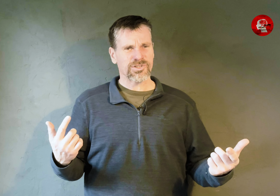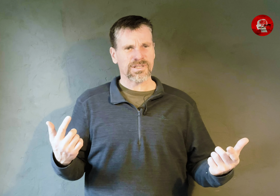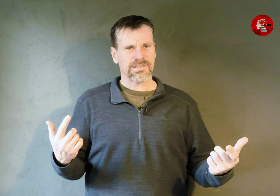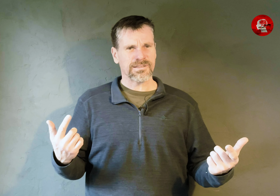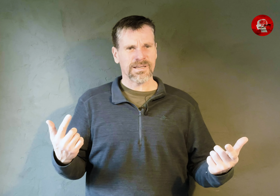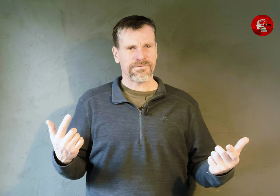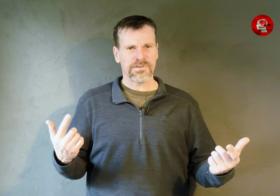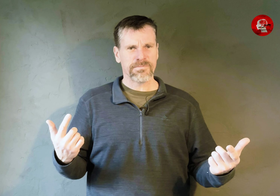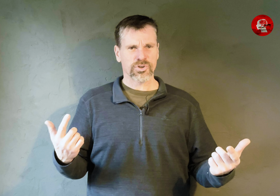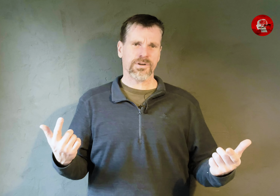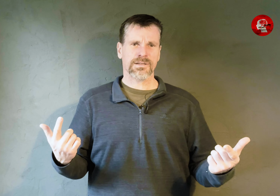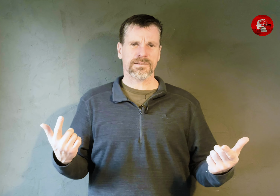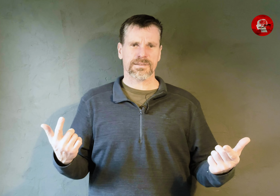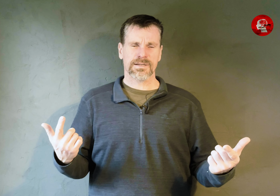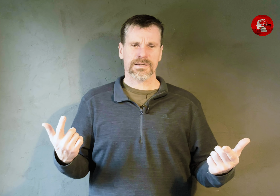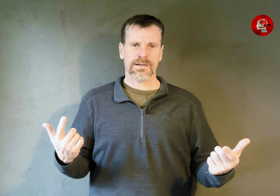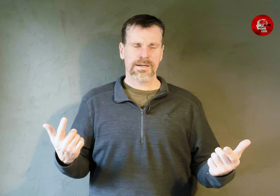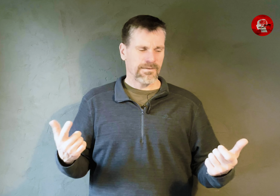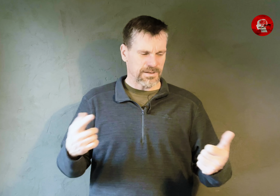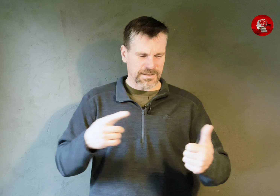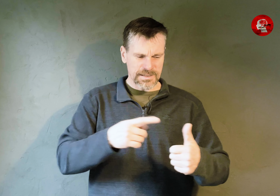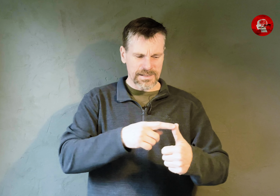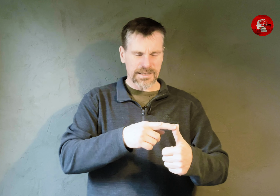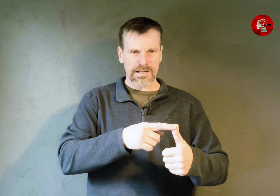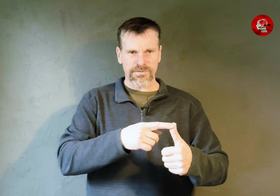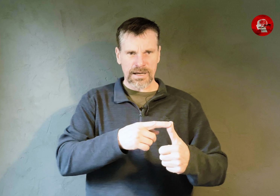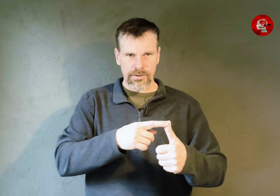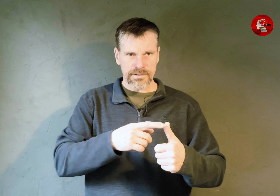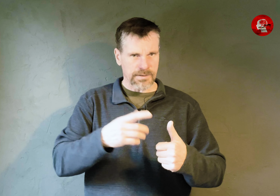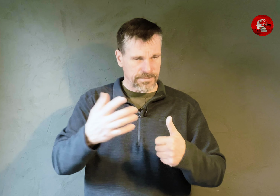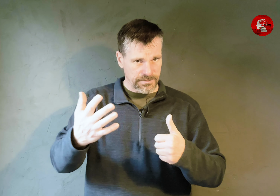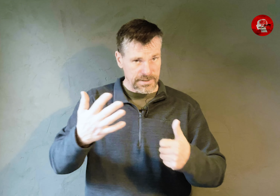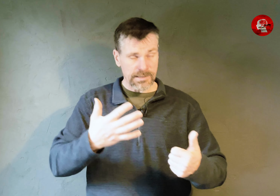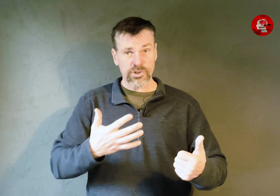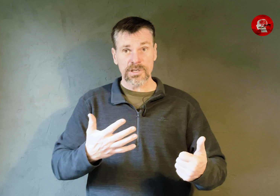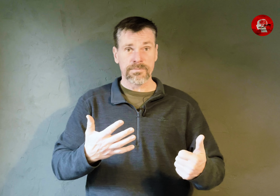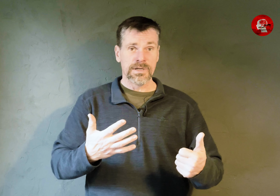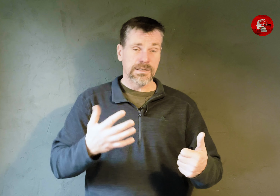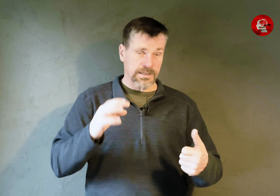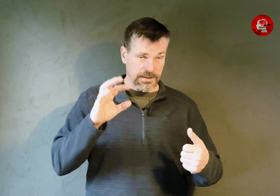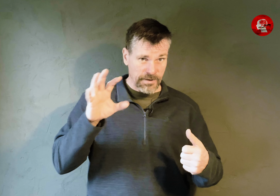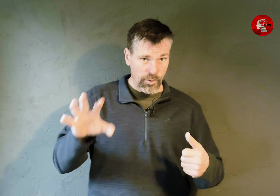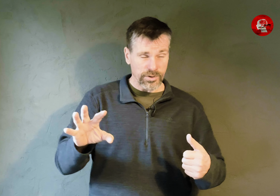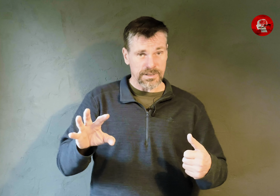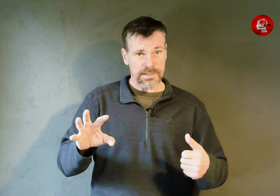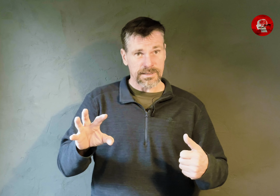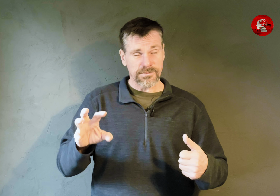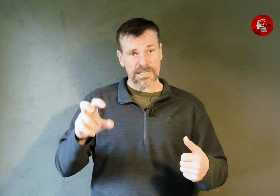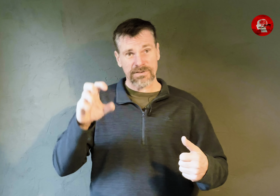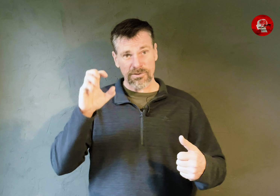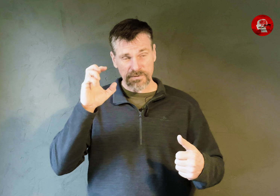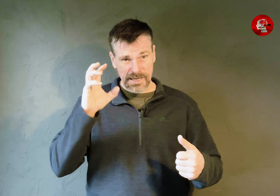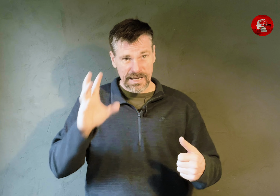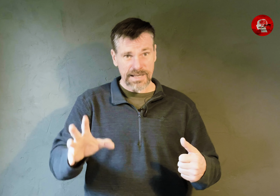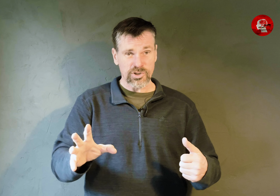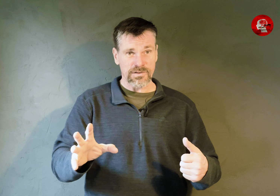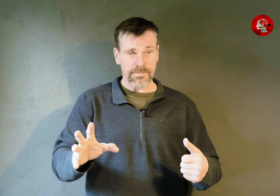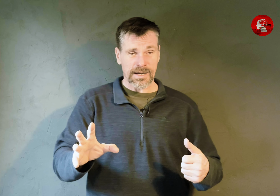steht die ja völlig bescheuert ist ja weil stil geht ja davon aus so haben sie so sehr auch geschrieben dass das verboten ist deswegen dürfen wir kein kantenschliff machen